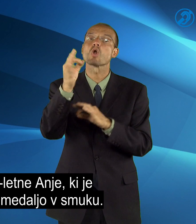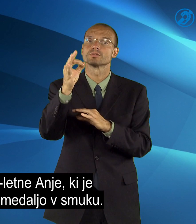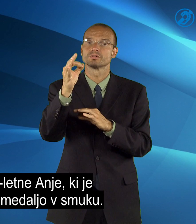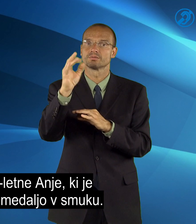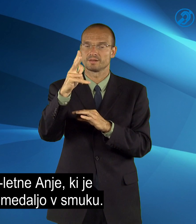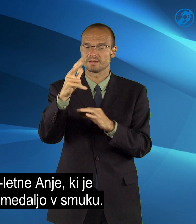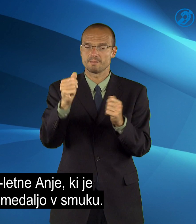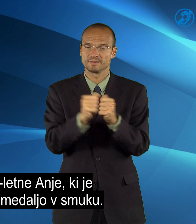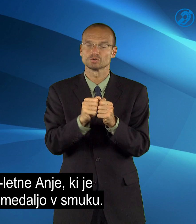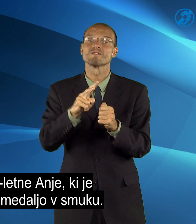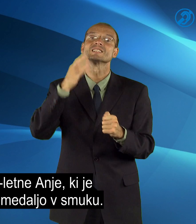smuku.